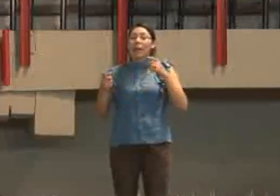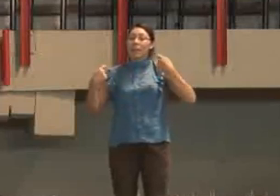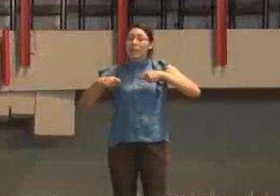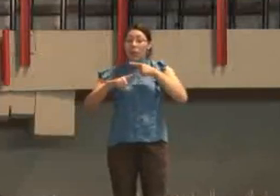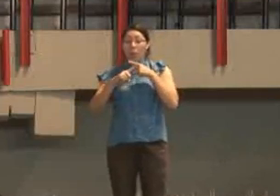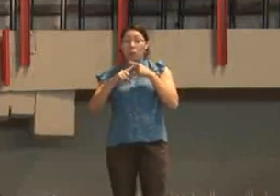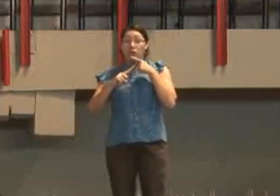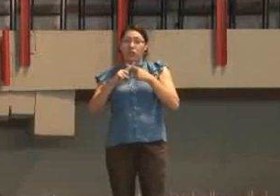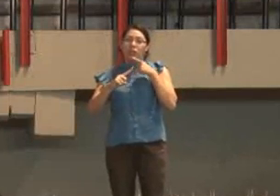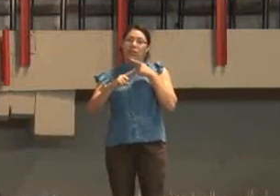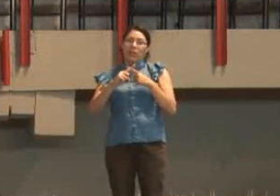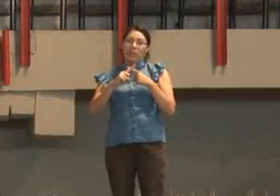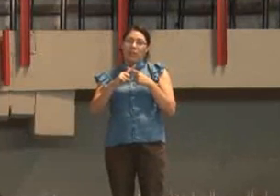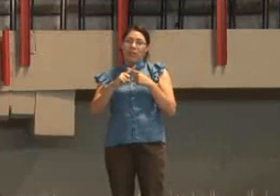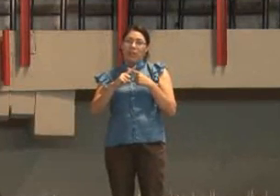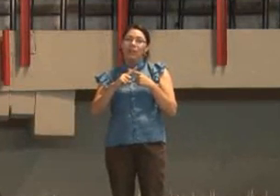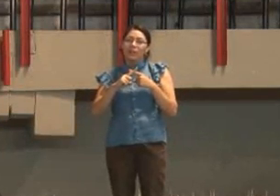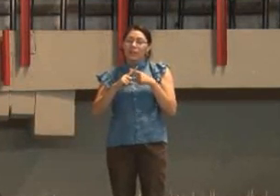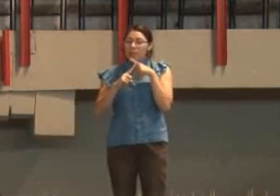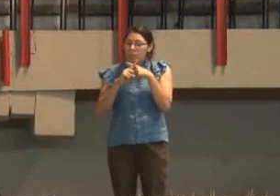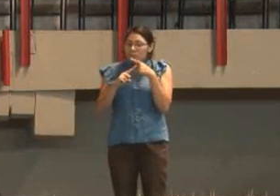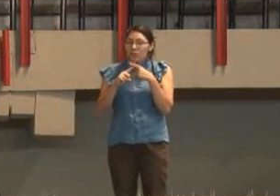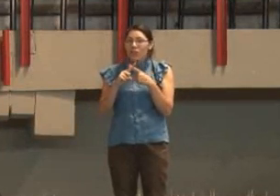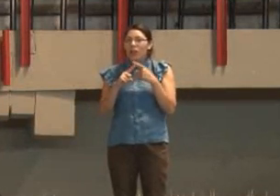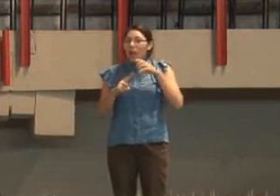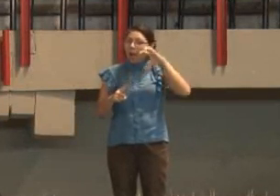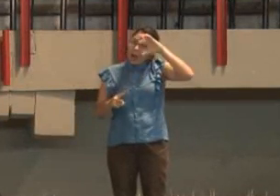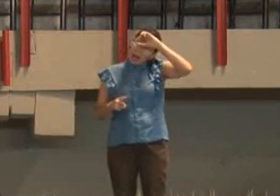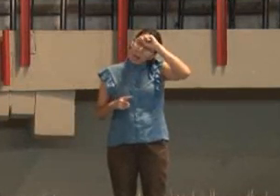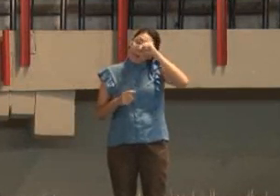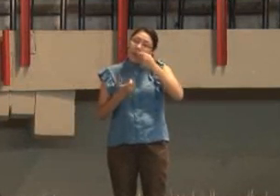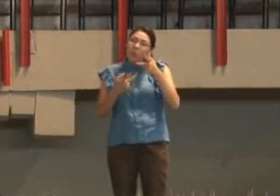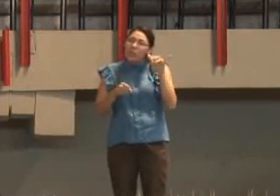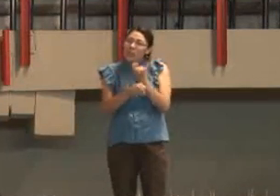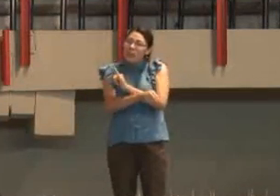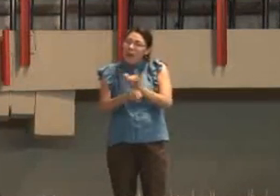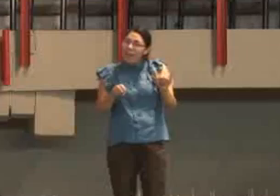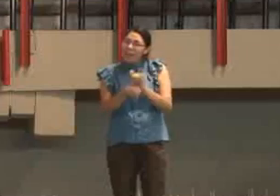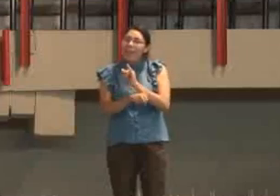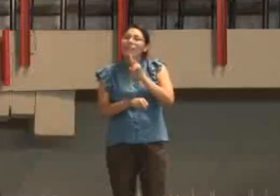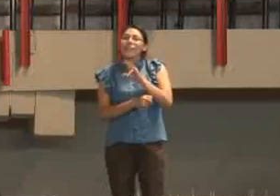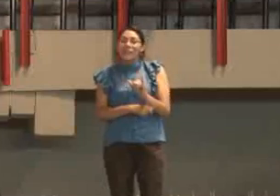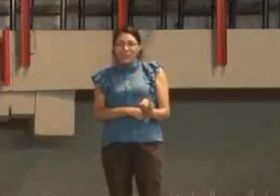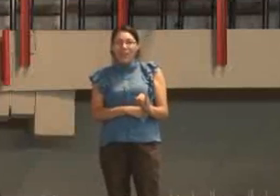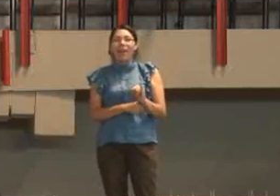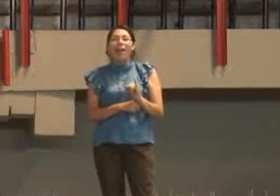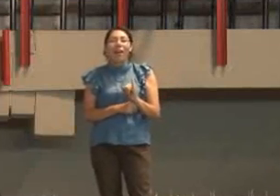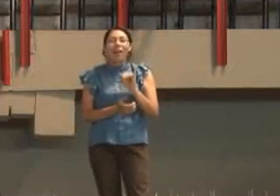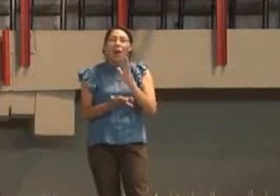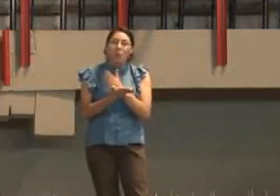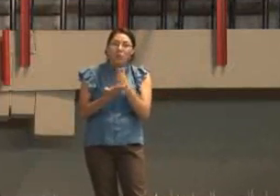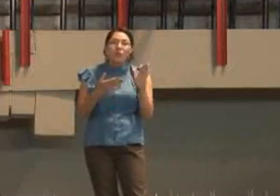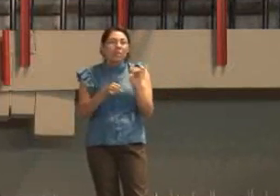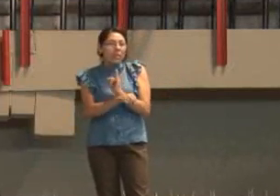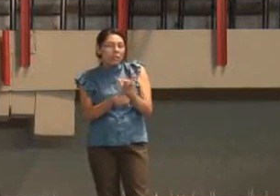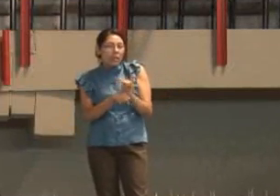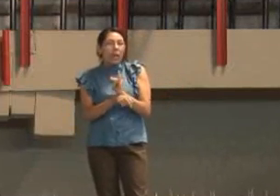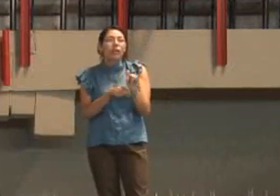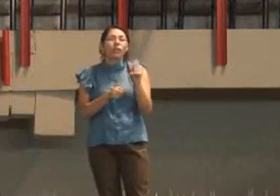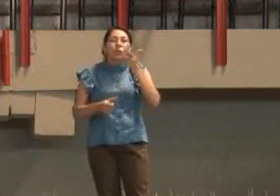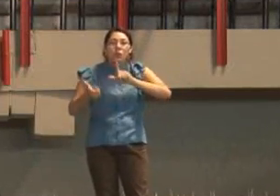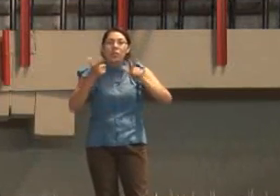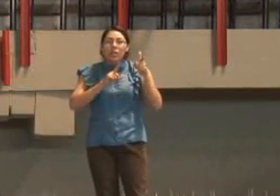multiplicativo, ou princípio fundamental da contagem. Vocês vão ver que a gente vai apresentar para vocês um conjunto de técnicas para que a gente consiga